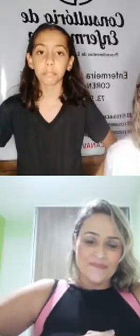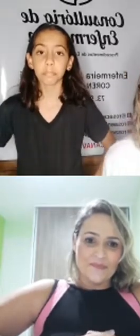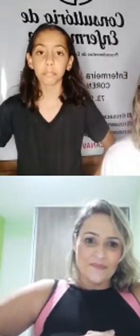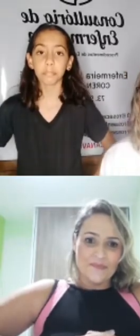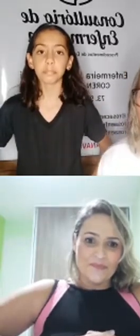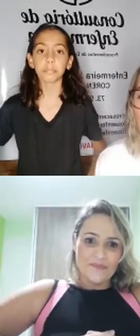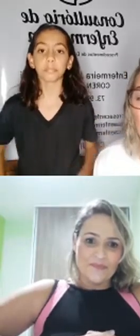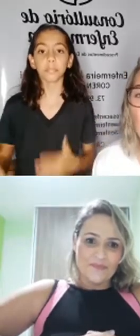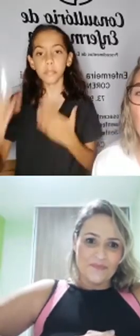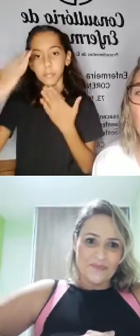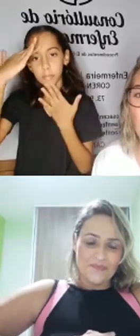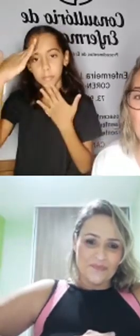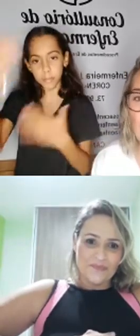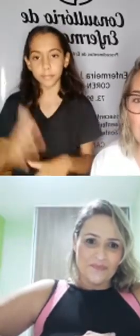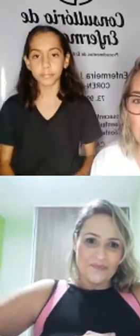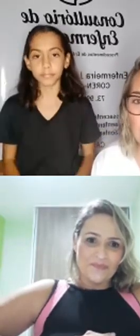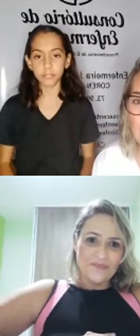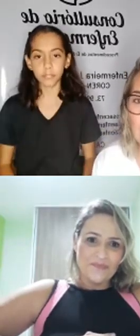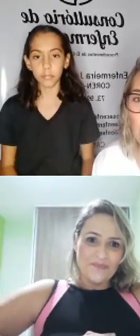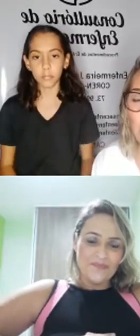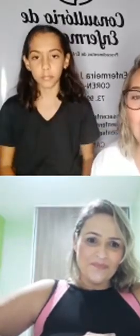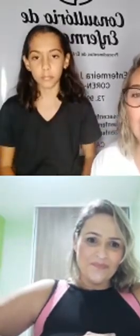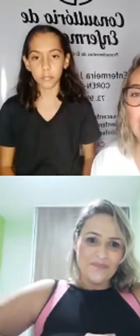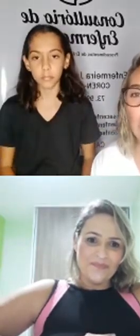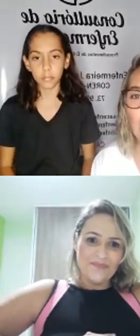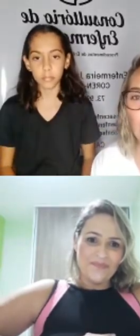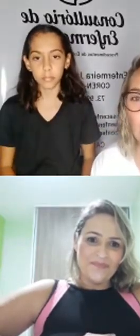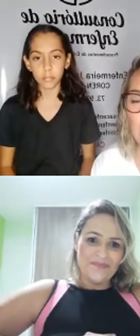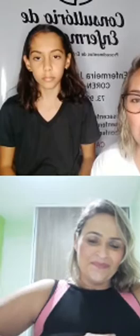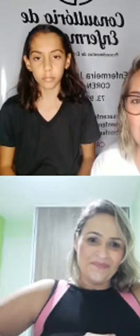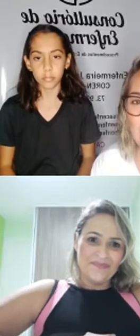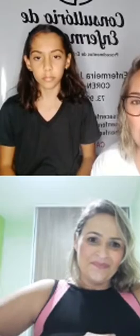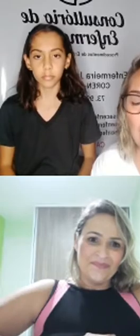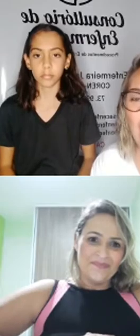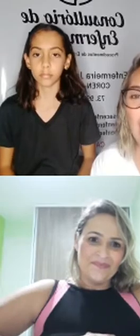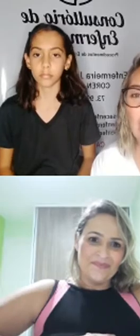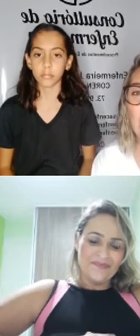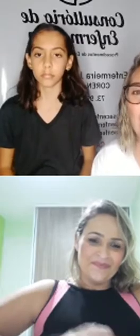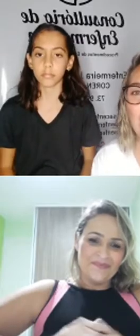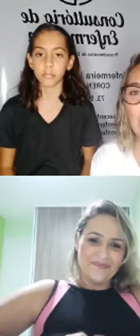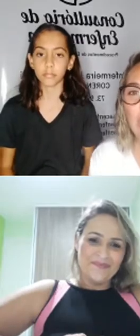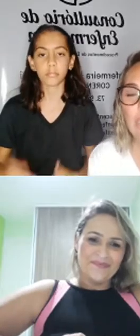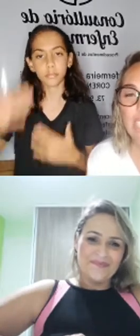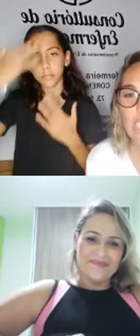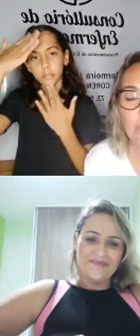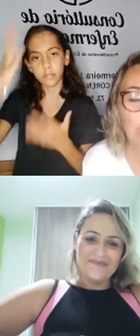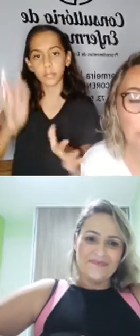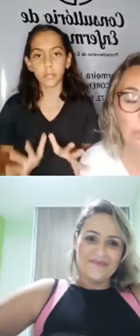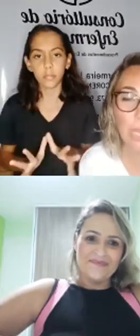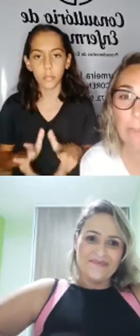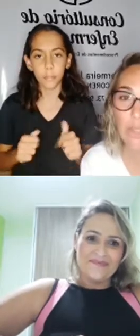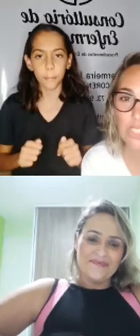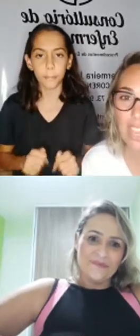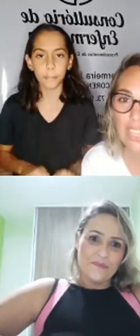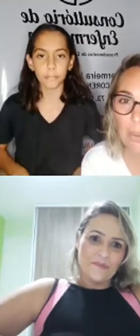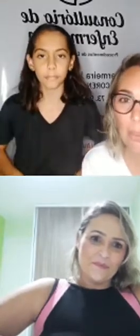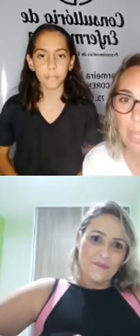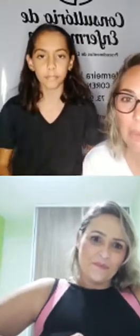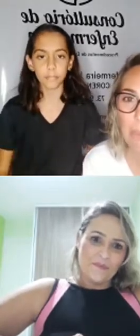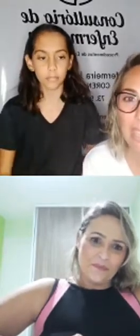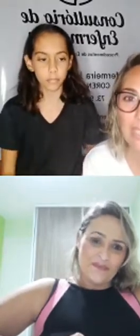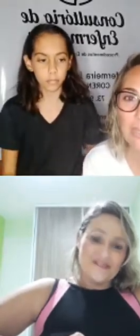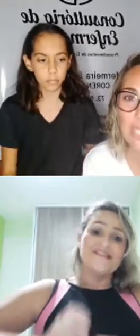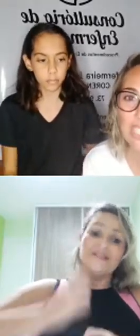os agradecimentos. Muito obrigada mesmo. Agradeço a todos que participaram. Eu já vou deixando aqui porque pode cair a